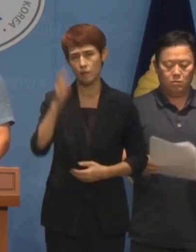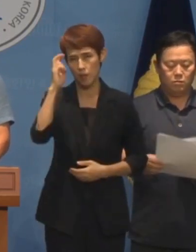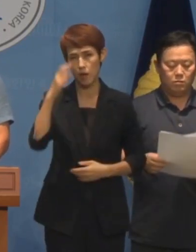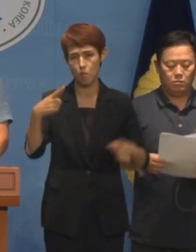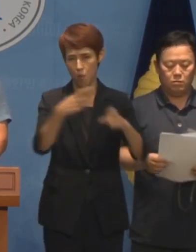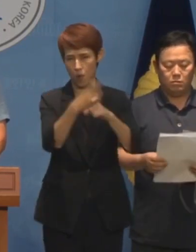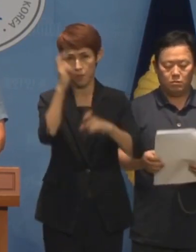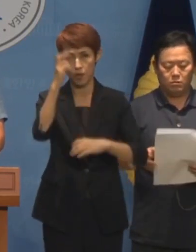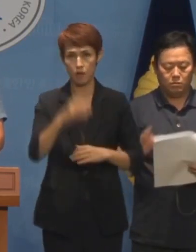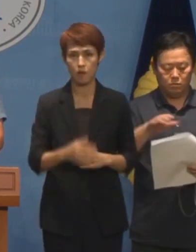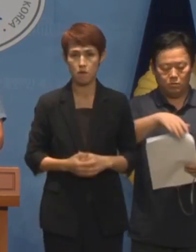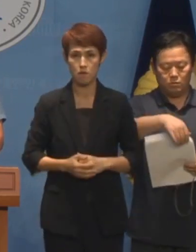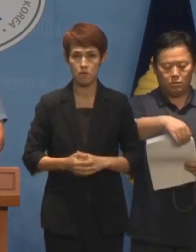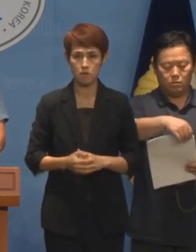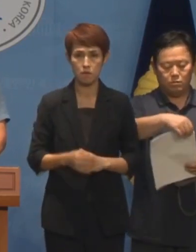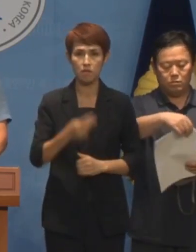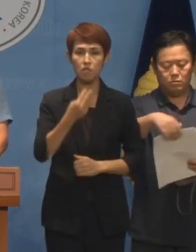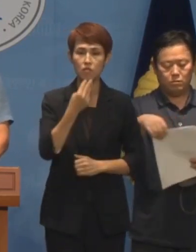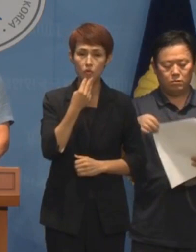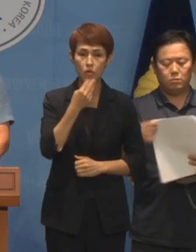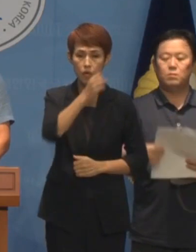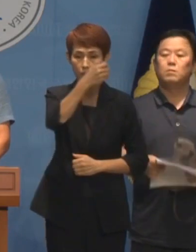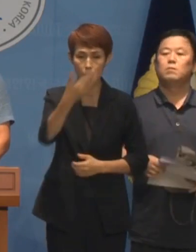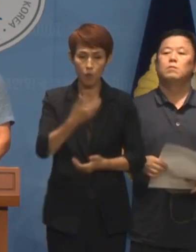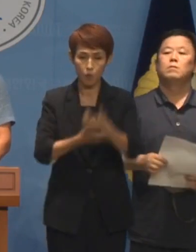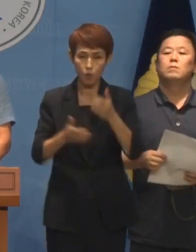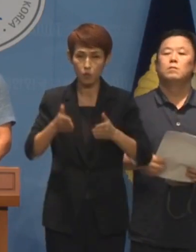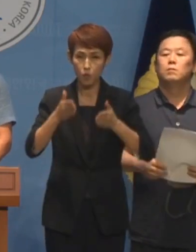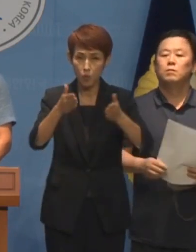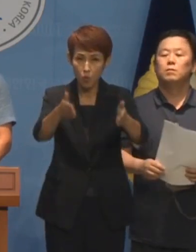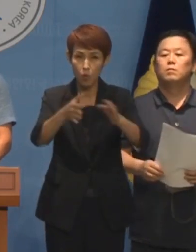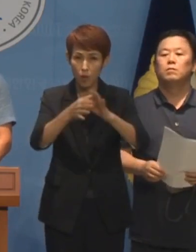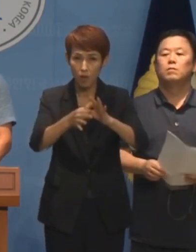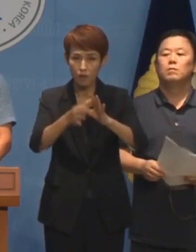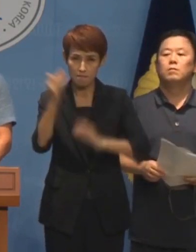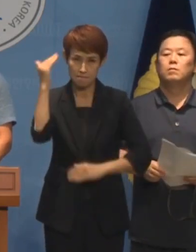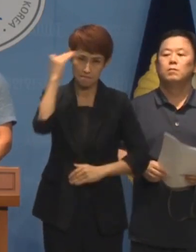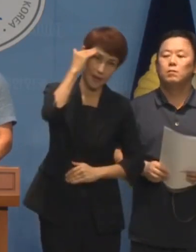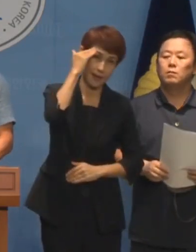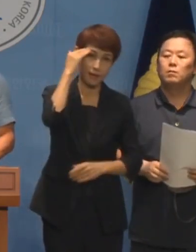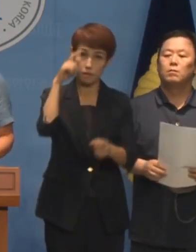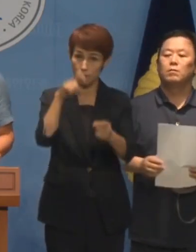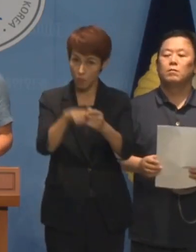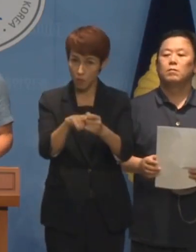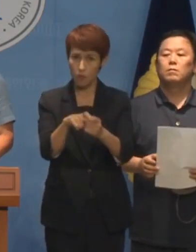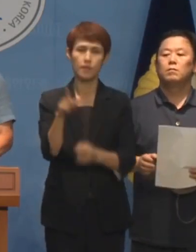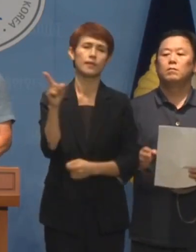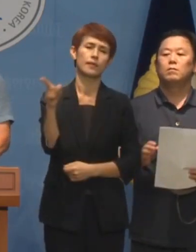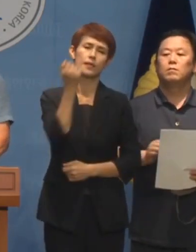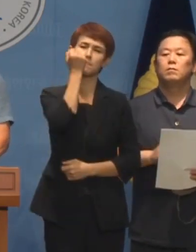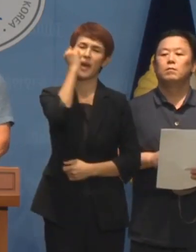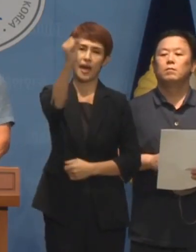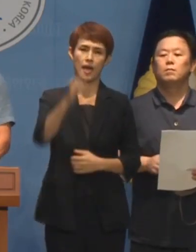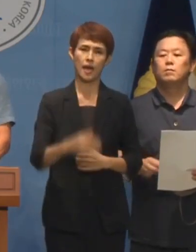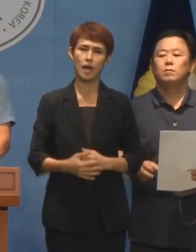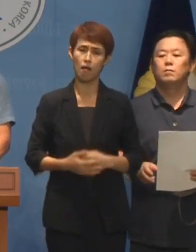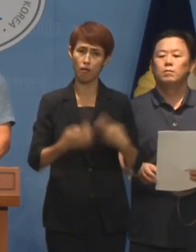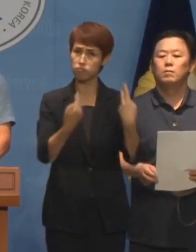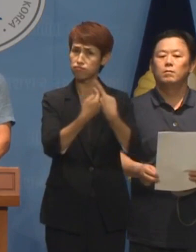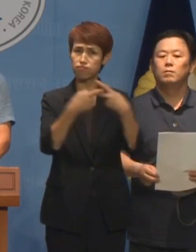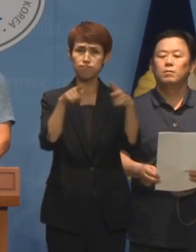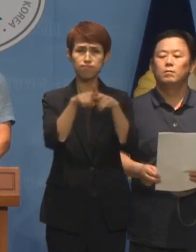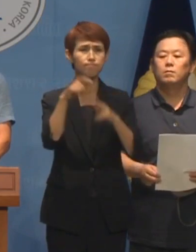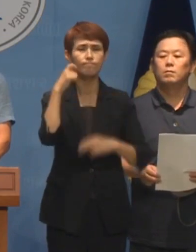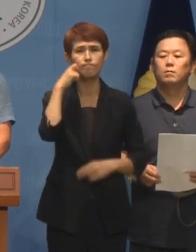싸우는 것을 방해하고 막기 위한 그런 목적이 아니고서는 저희로서는 도저히 이해할 수 없는 상황입니다.